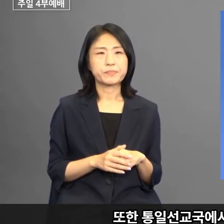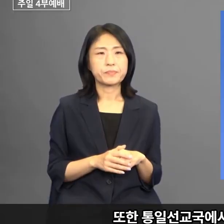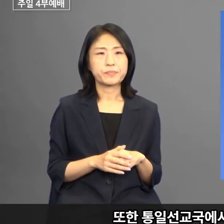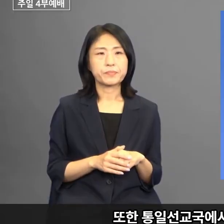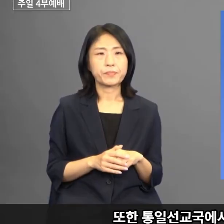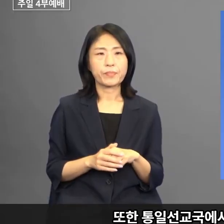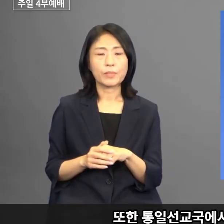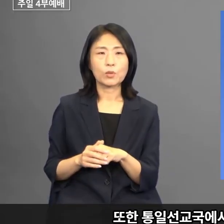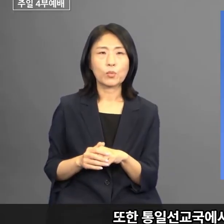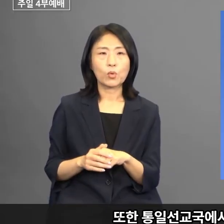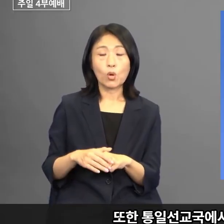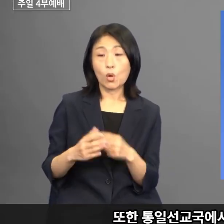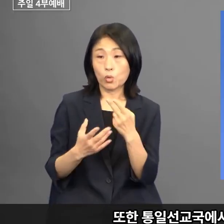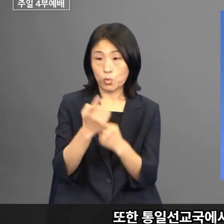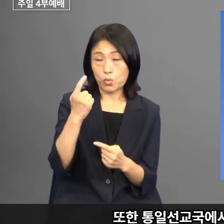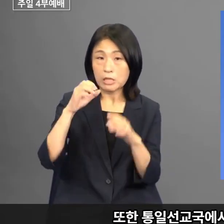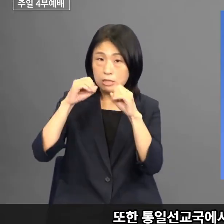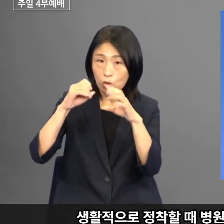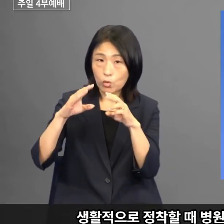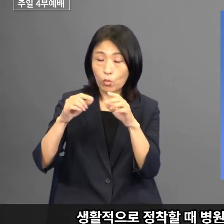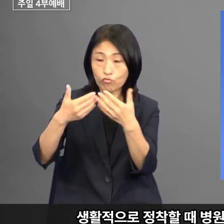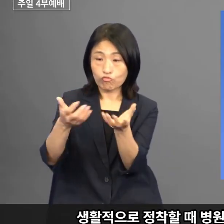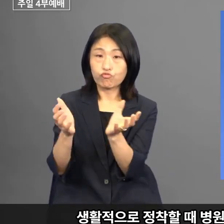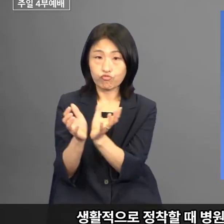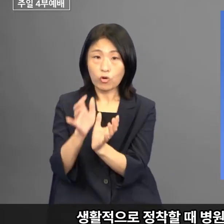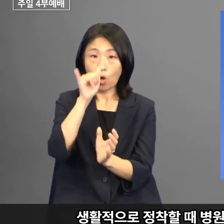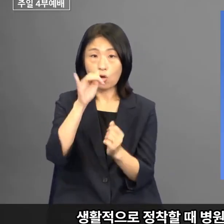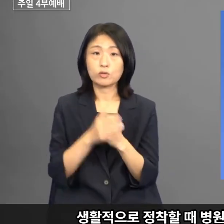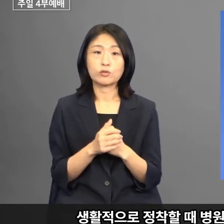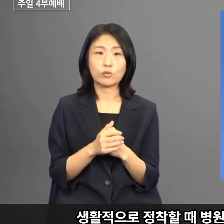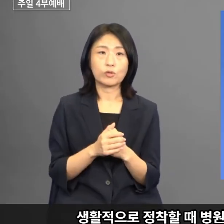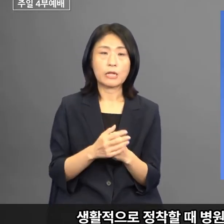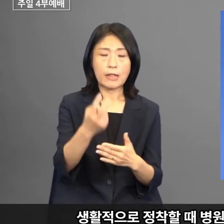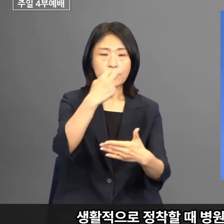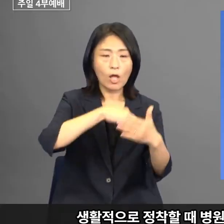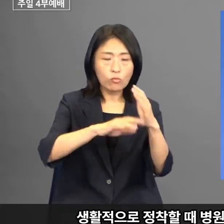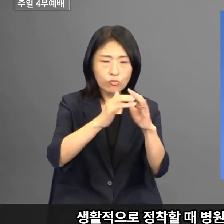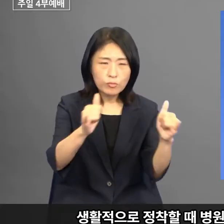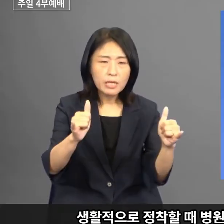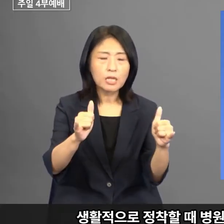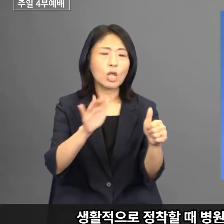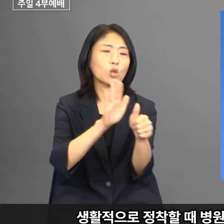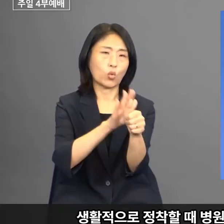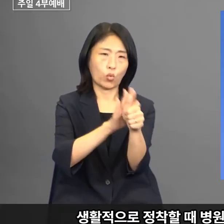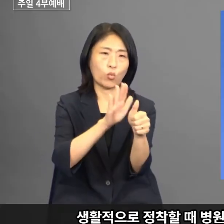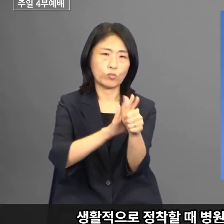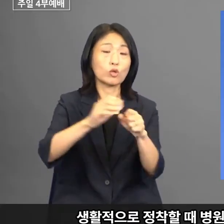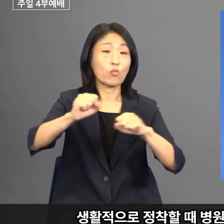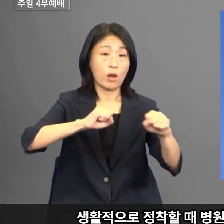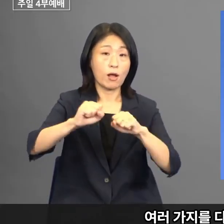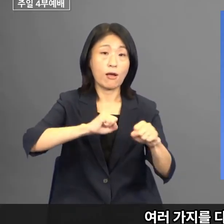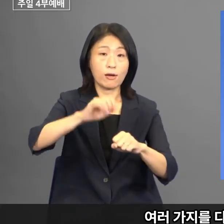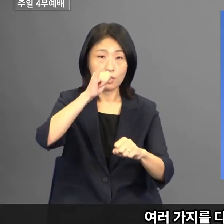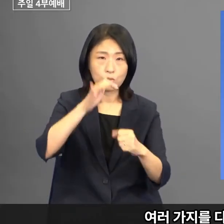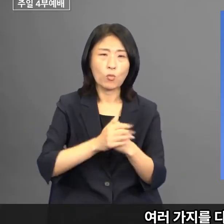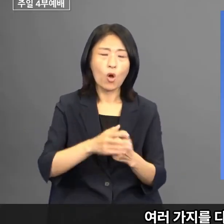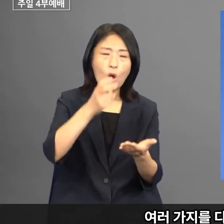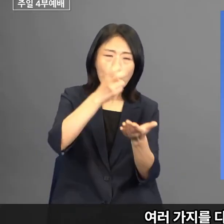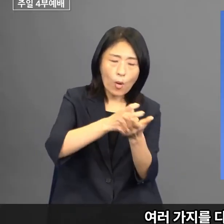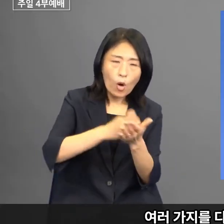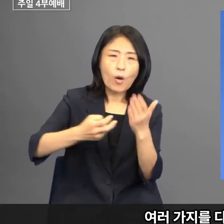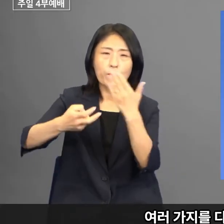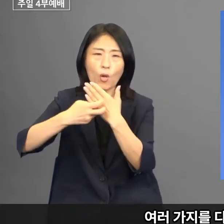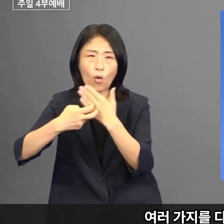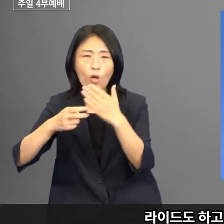통일 선교국에서 그들을 돕고 있습니다. 그래서 생활적으로 정착할 때 병원을 가거나 어떤 법적인 문제나 여러 가지를